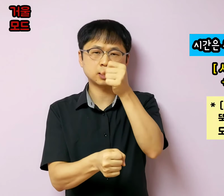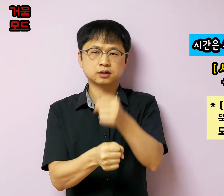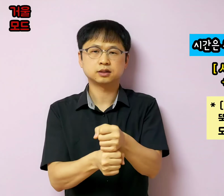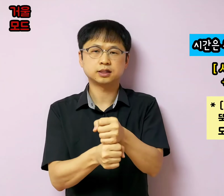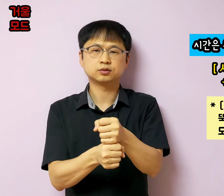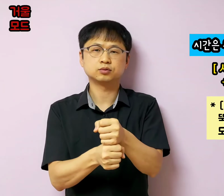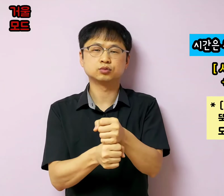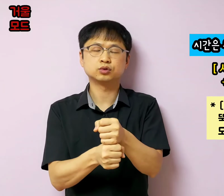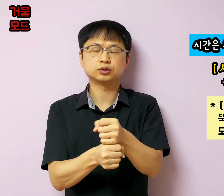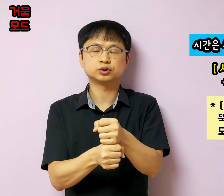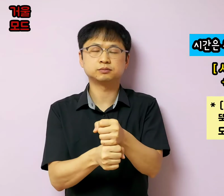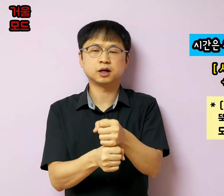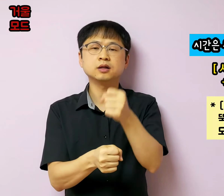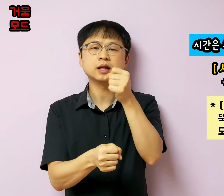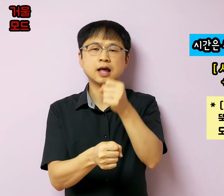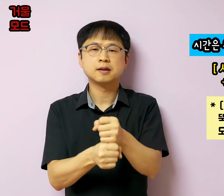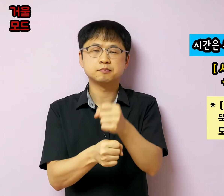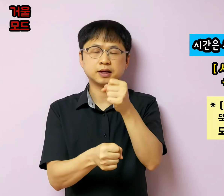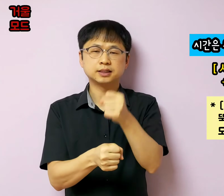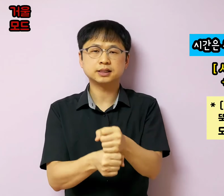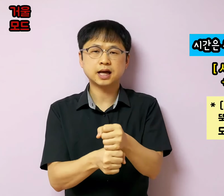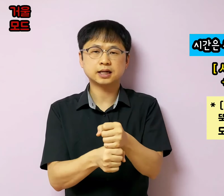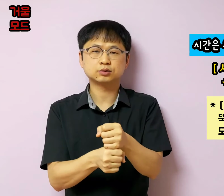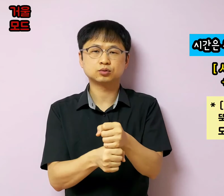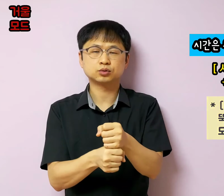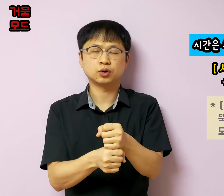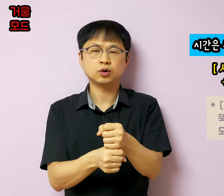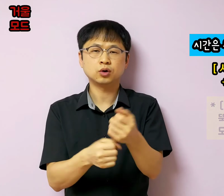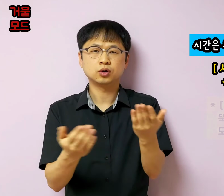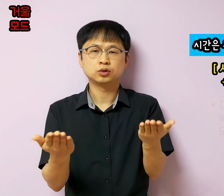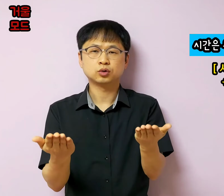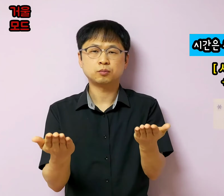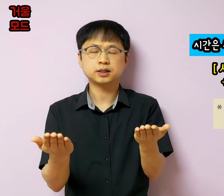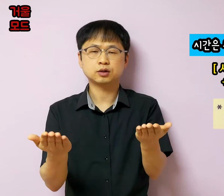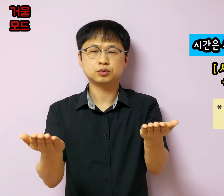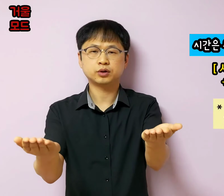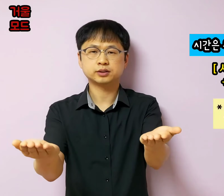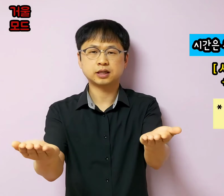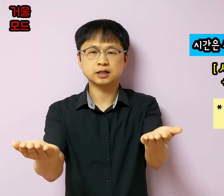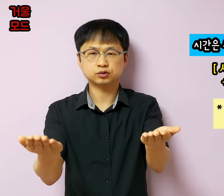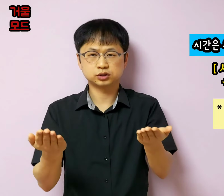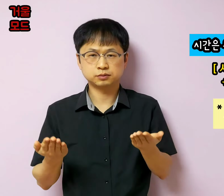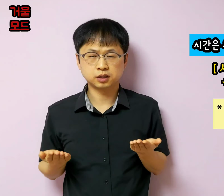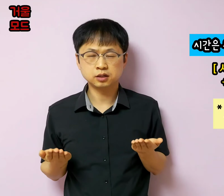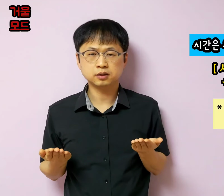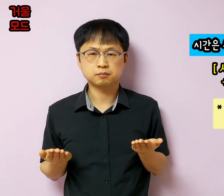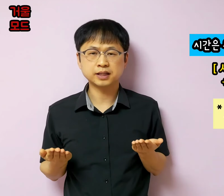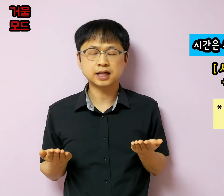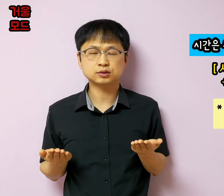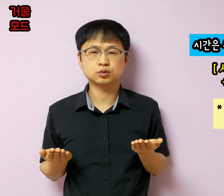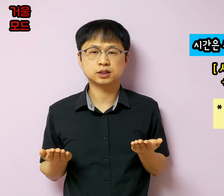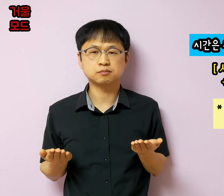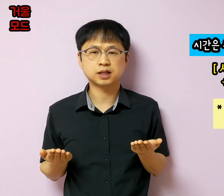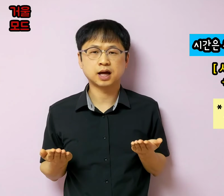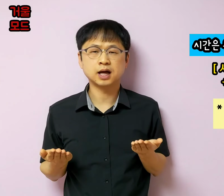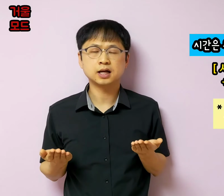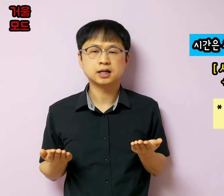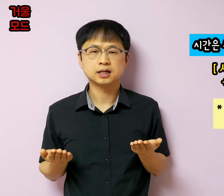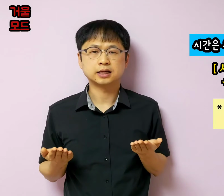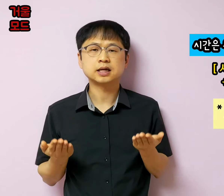뚝딱뚝딱 한 손을 두들겨 주시면 만들다라는 수어고요. 손바닥을 위로 해서 당겨주시면 받다 수어가 됩니다.